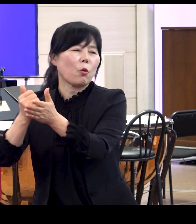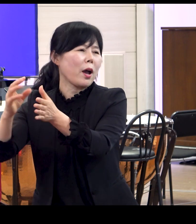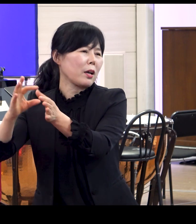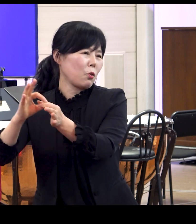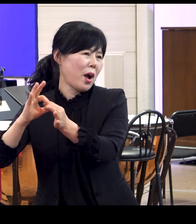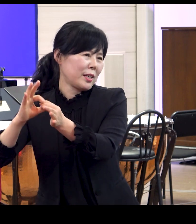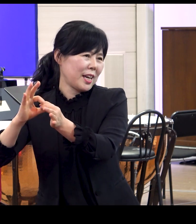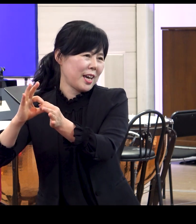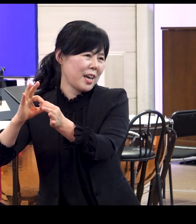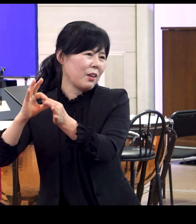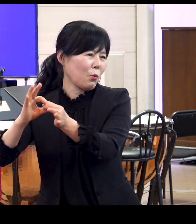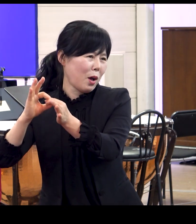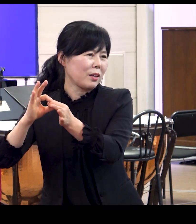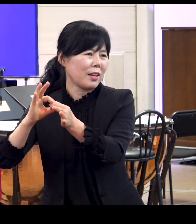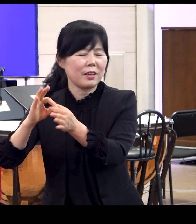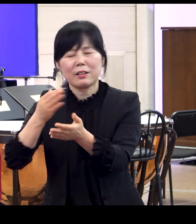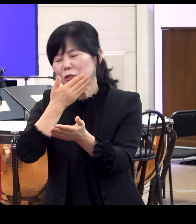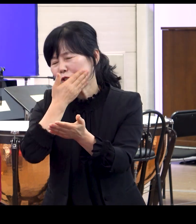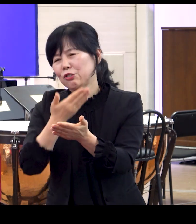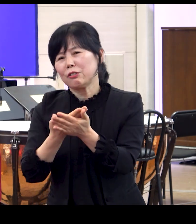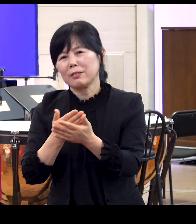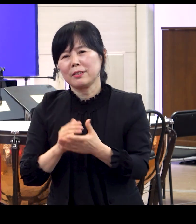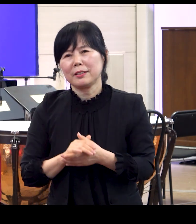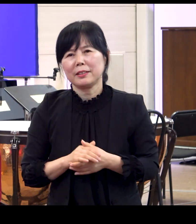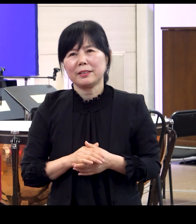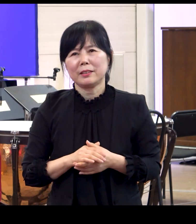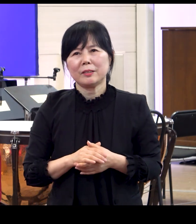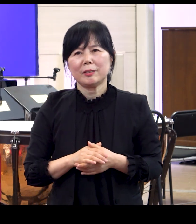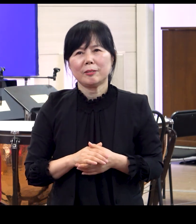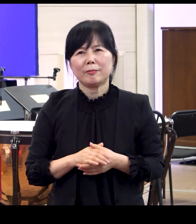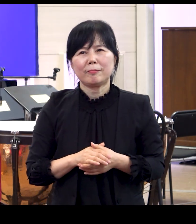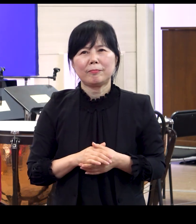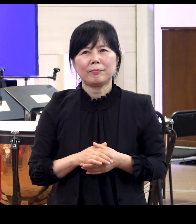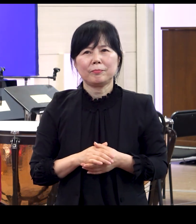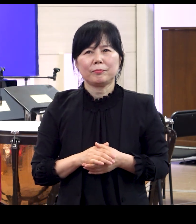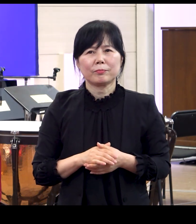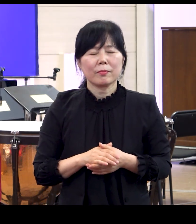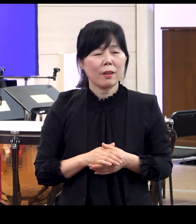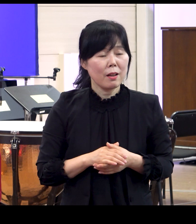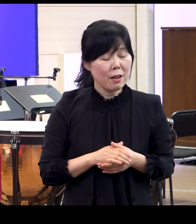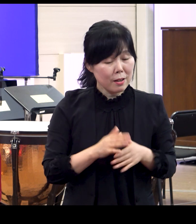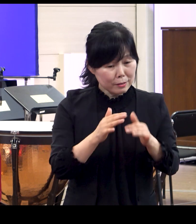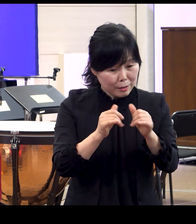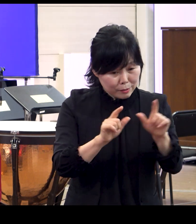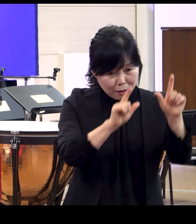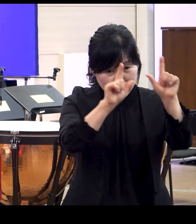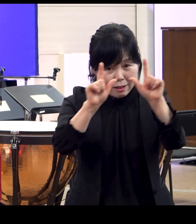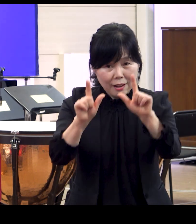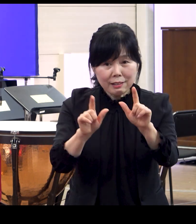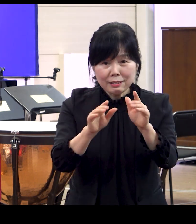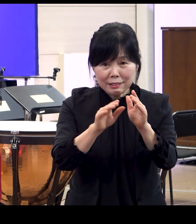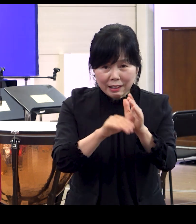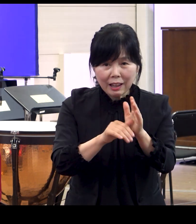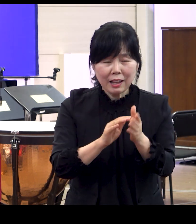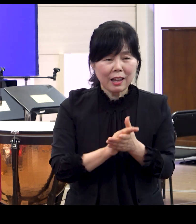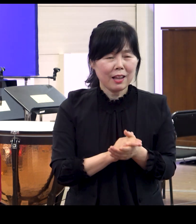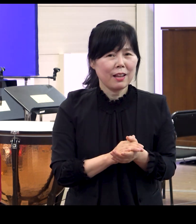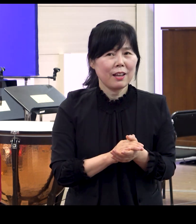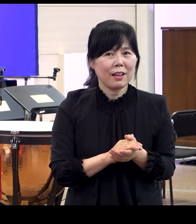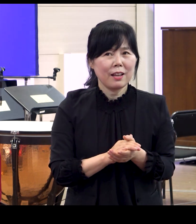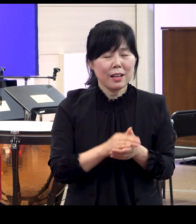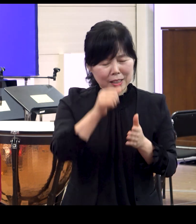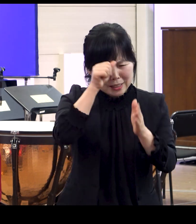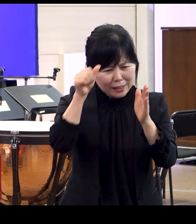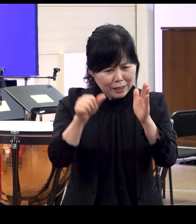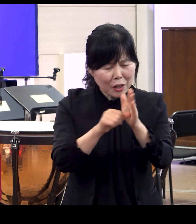하나님과의 관계가 중요하다. 아닙니다. 하나님과의 관계가 중요하다. 인생을 살아가는 데 있어서